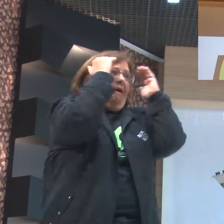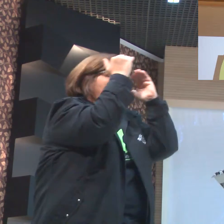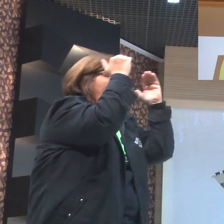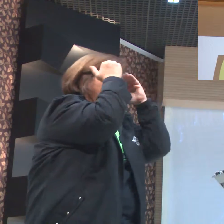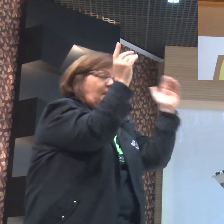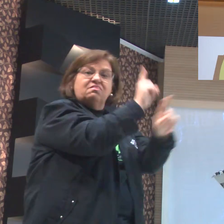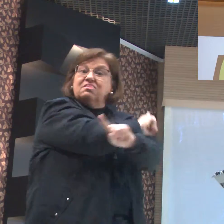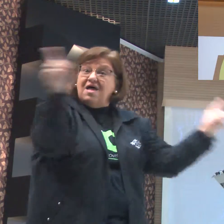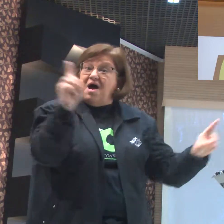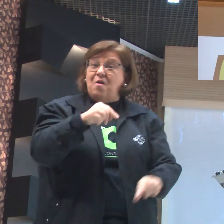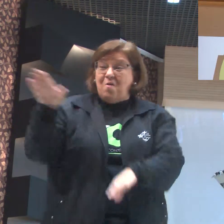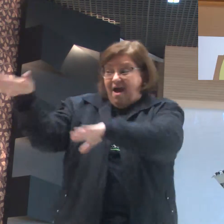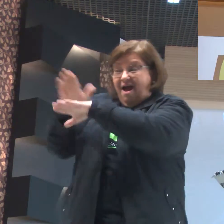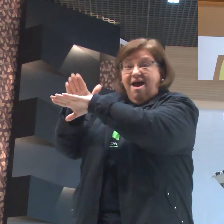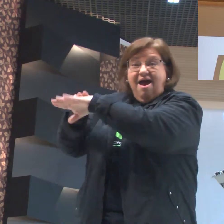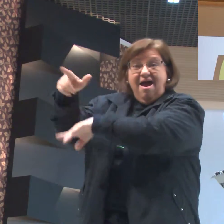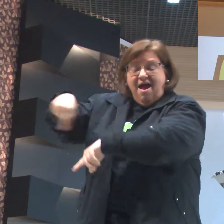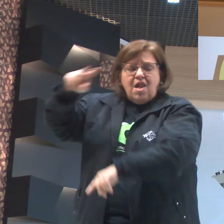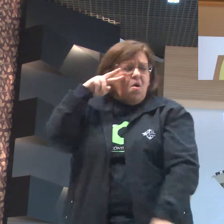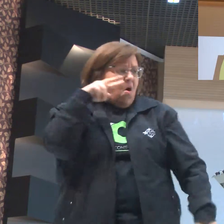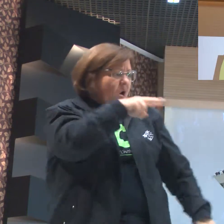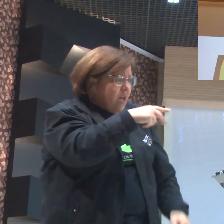Eu já vi muita gente aqui,